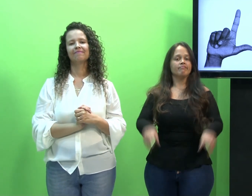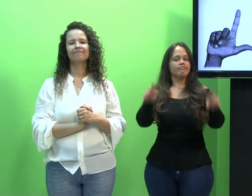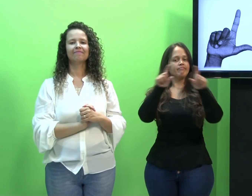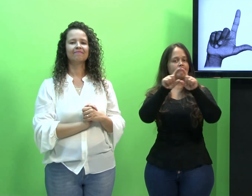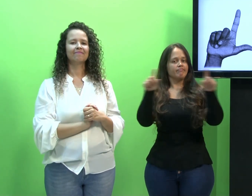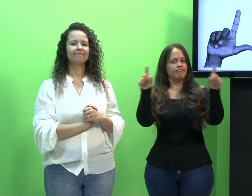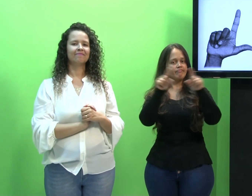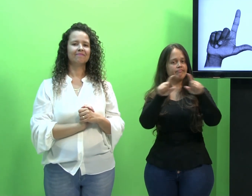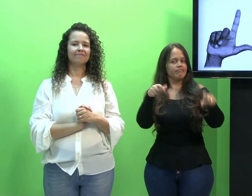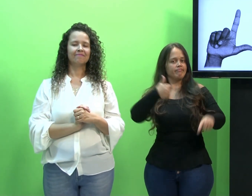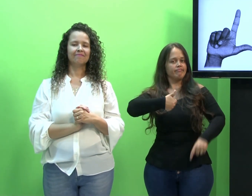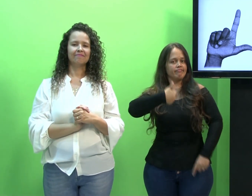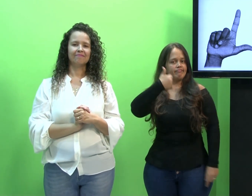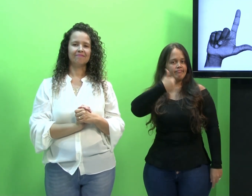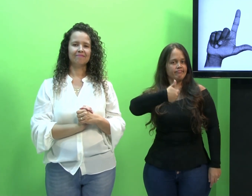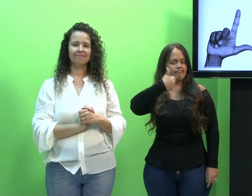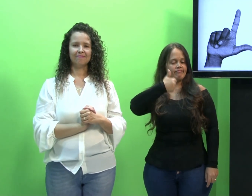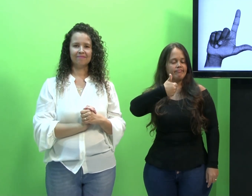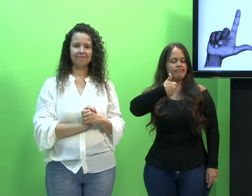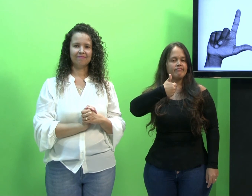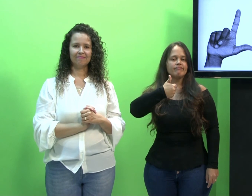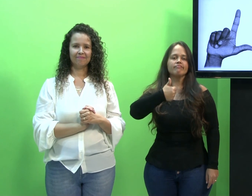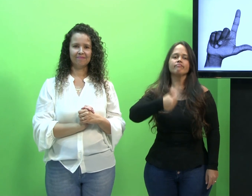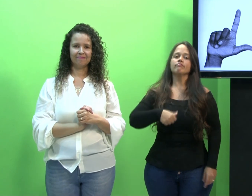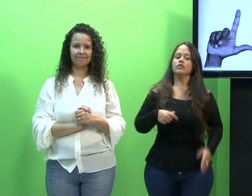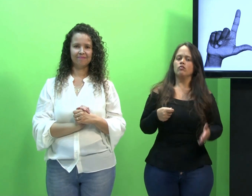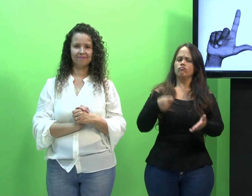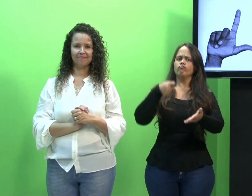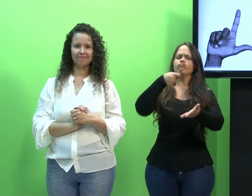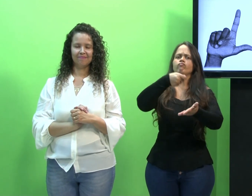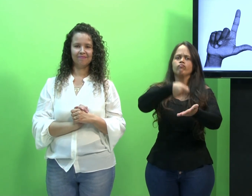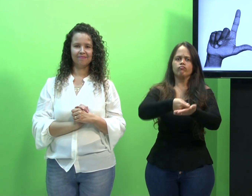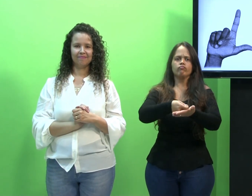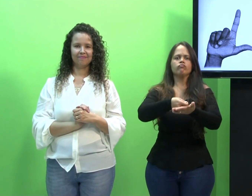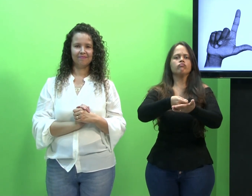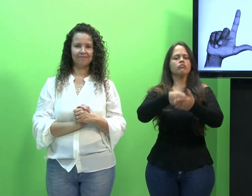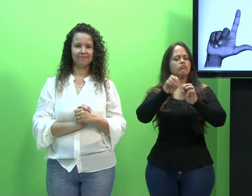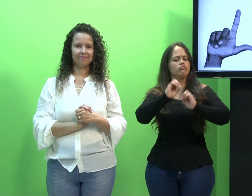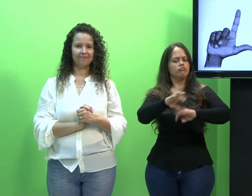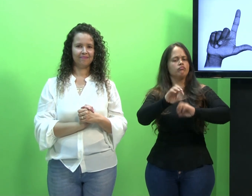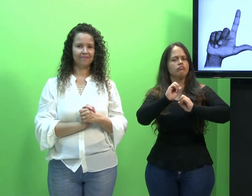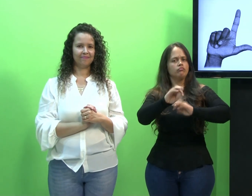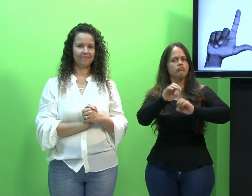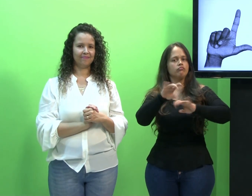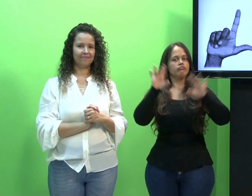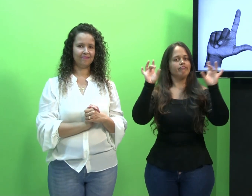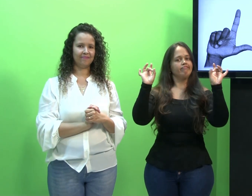Parágrafo 1º. Para garantir o atendimento educacional